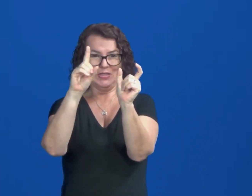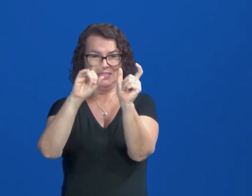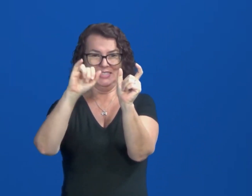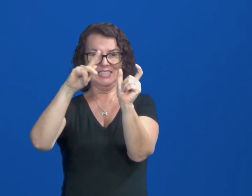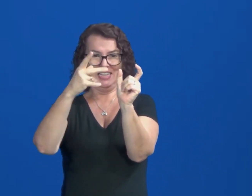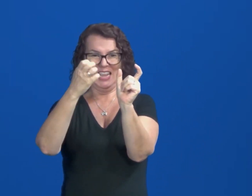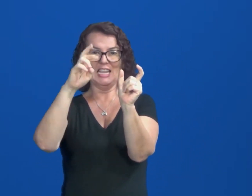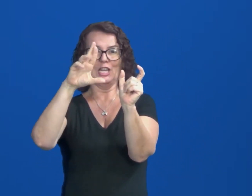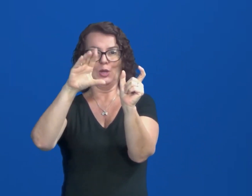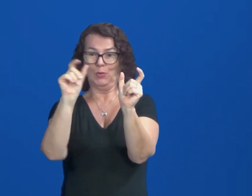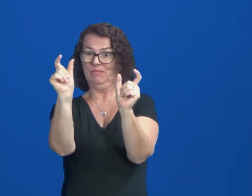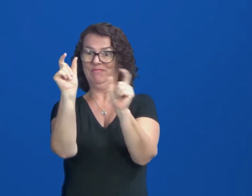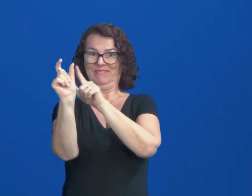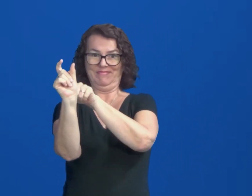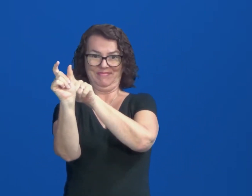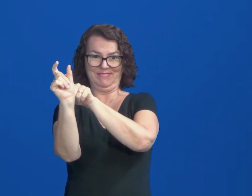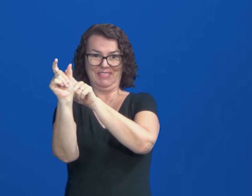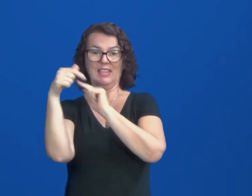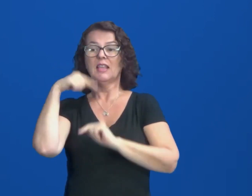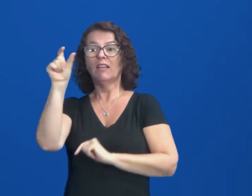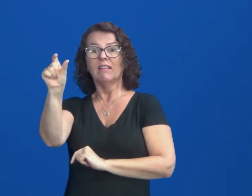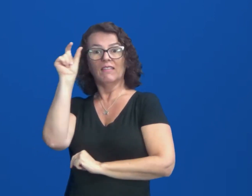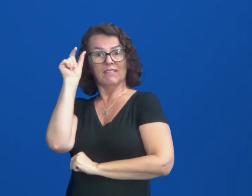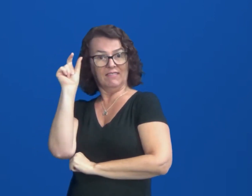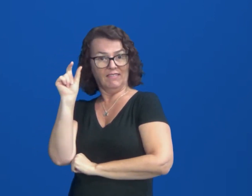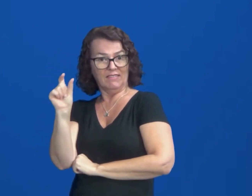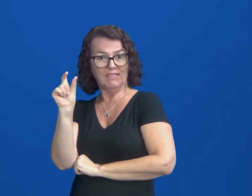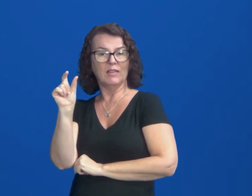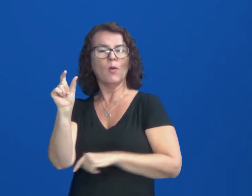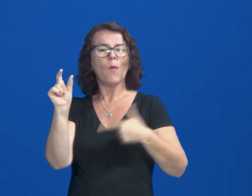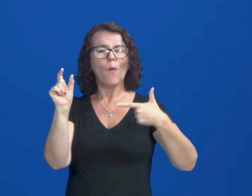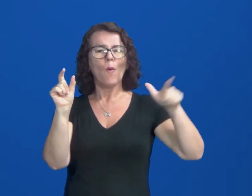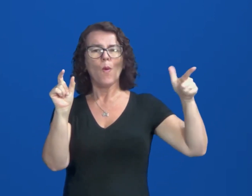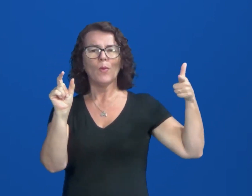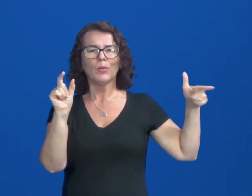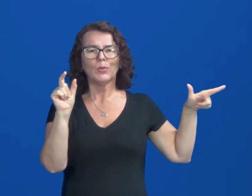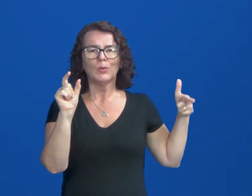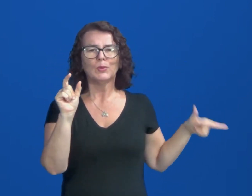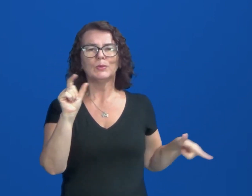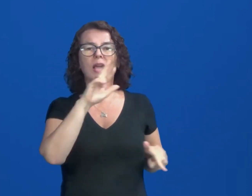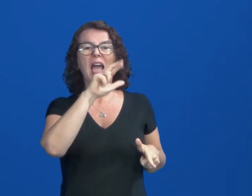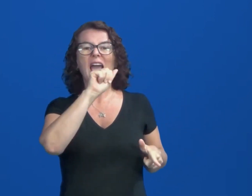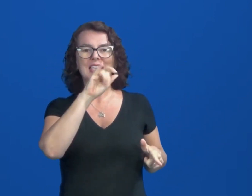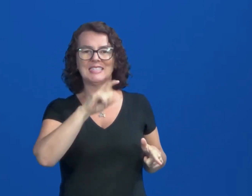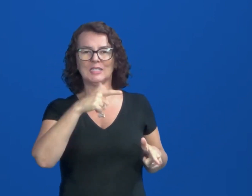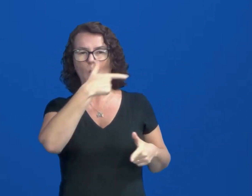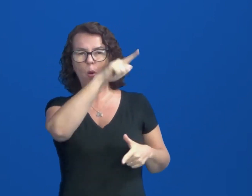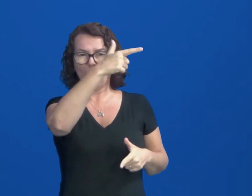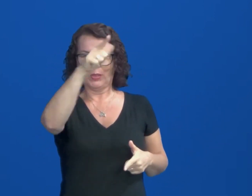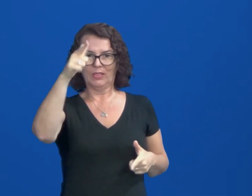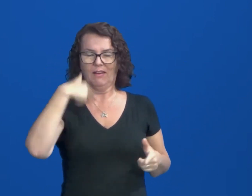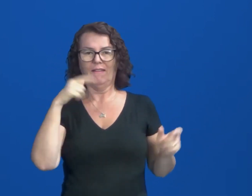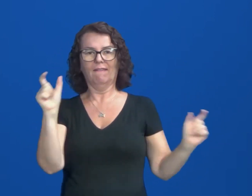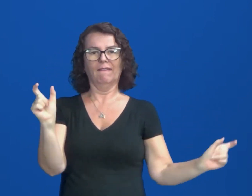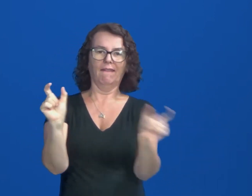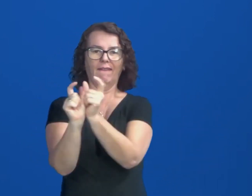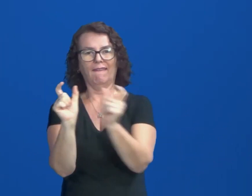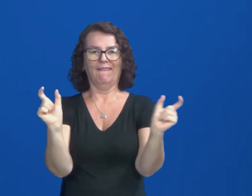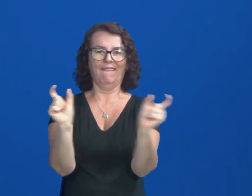Então, nesse exemplo do cozinheiro, se eu retirar o eiro, que é esse morfema adicional, e trazer